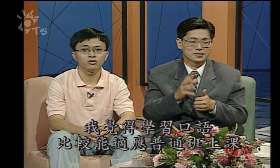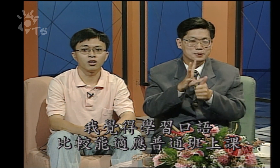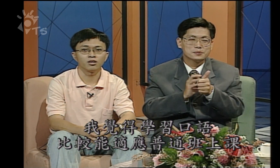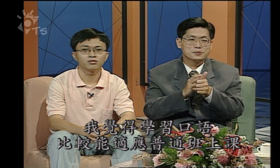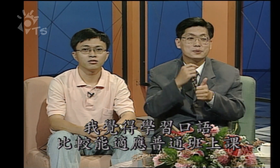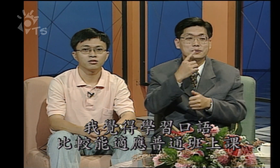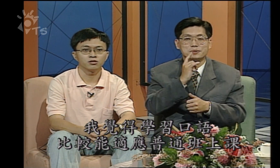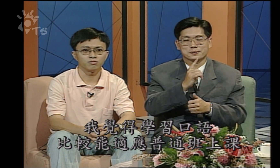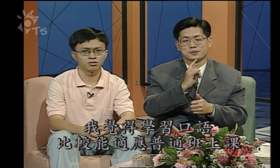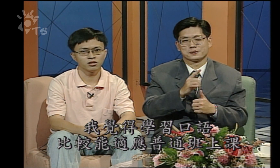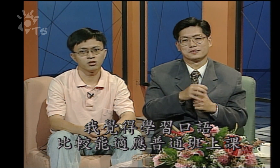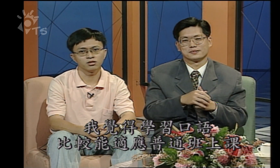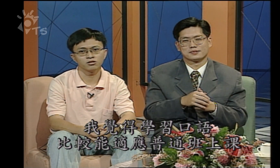啊，比较能去